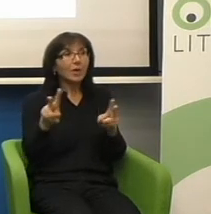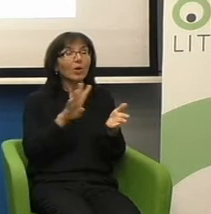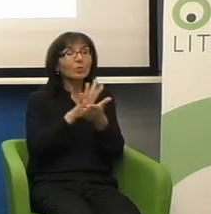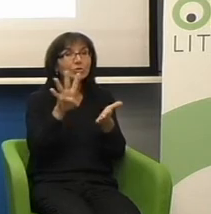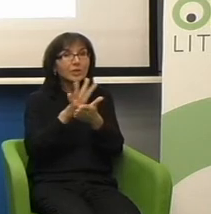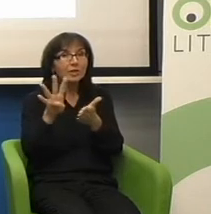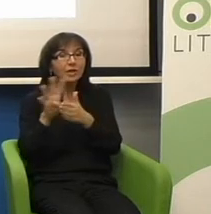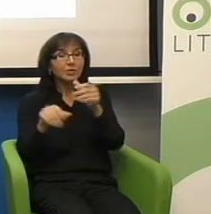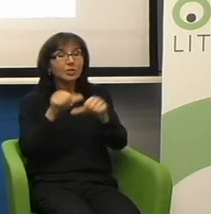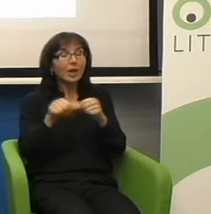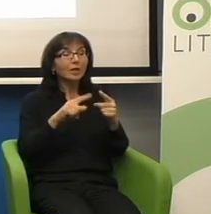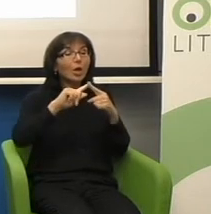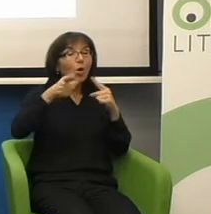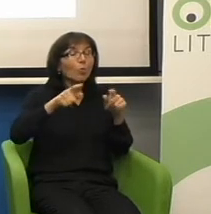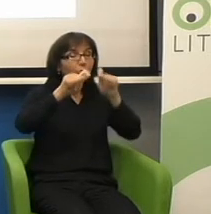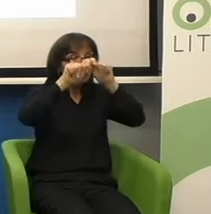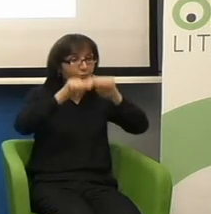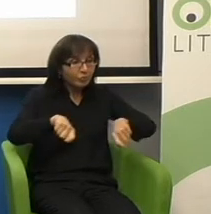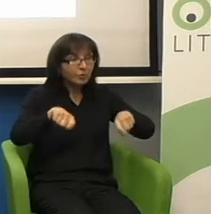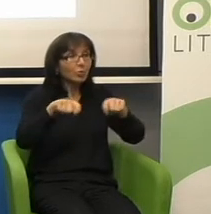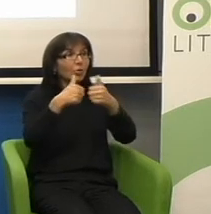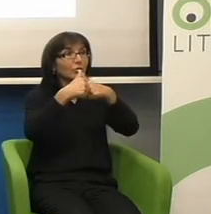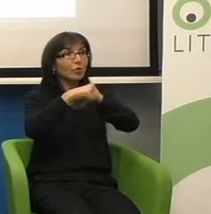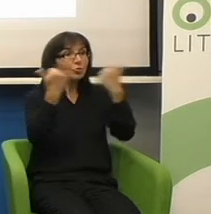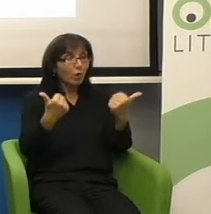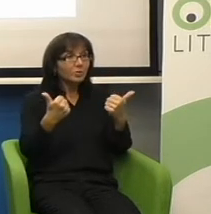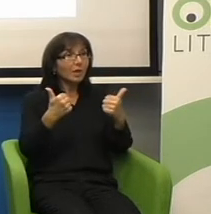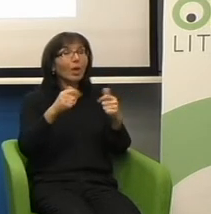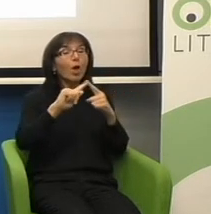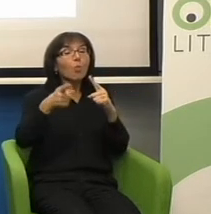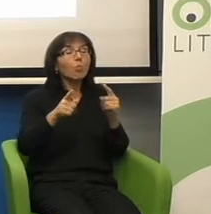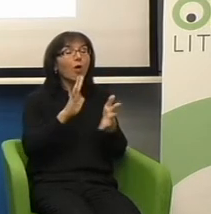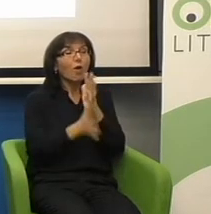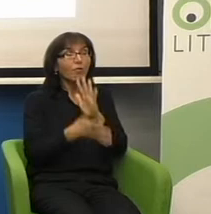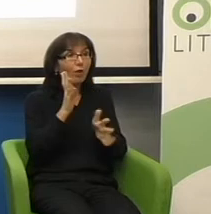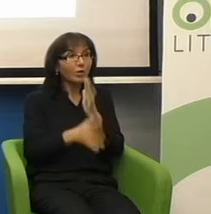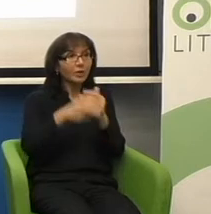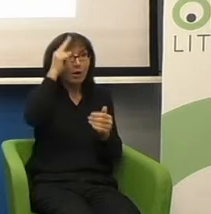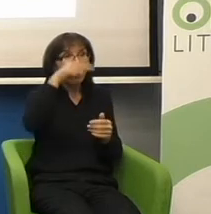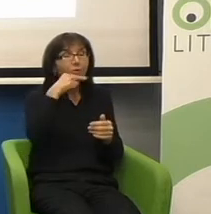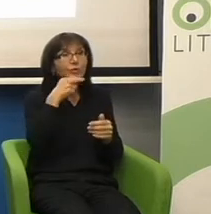wojną rozłące. Do spotkania nie dożył Nazar Lubczyk, ojciec Anny, który umarł w